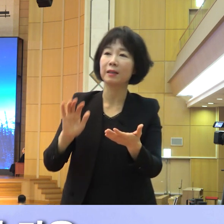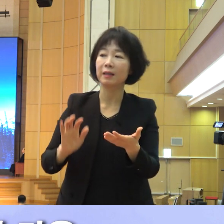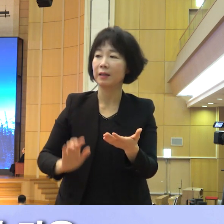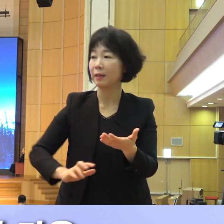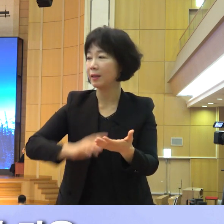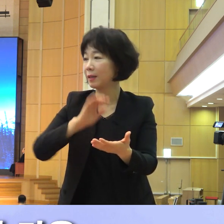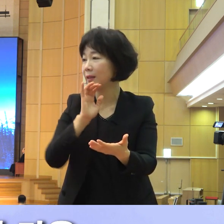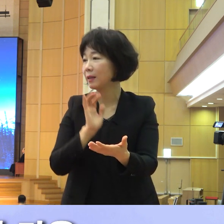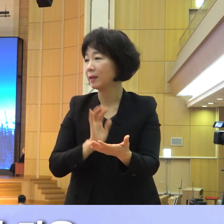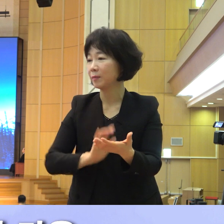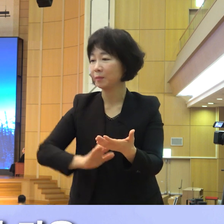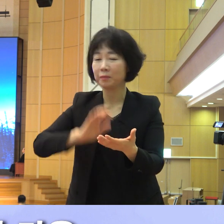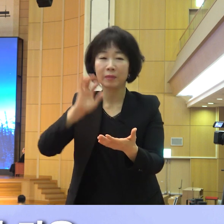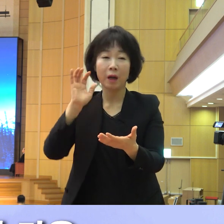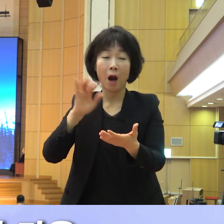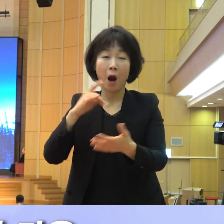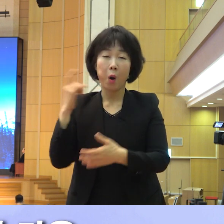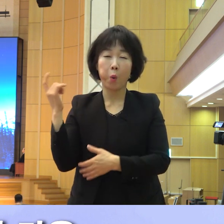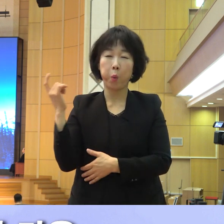거짓과 속임수로